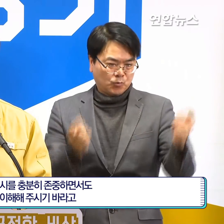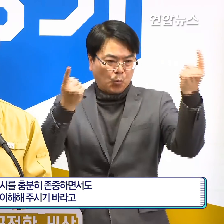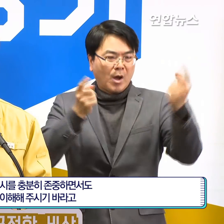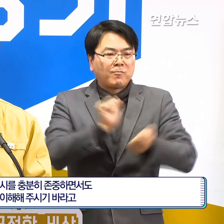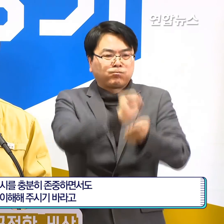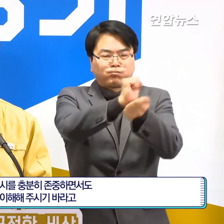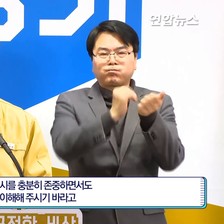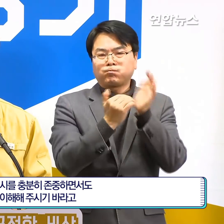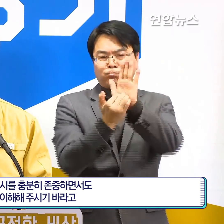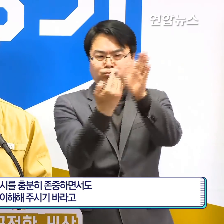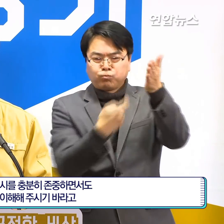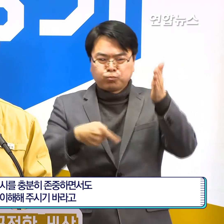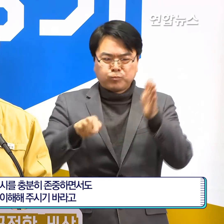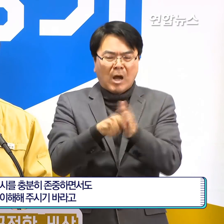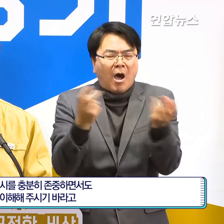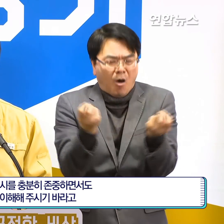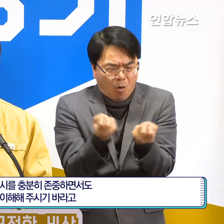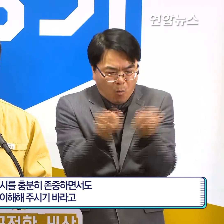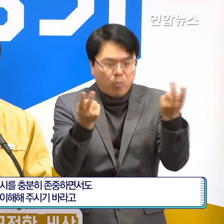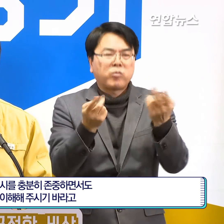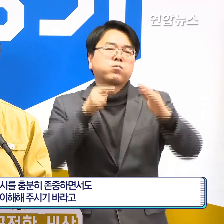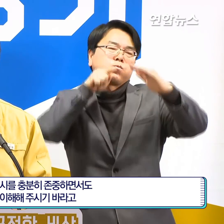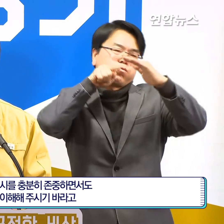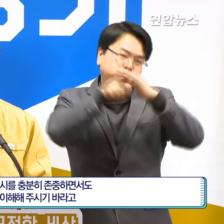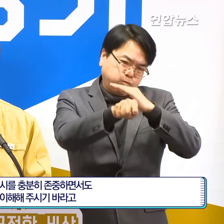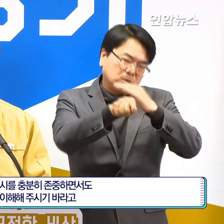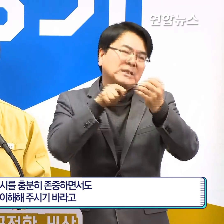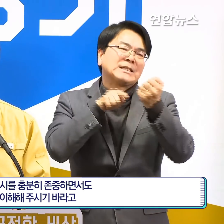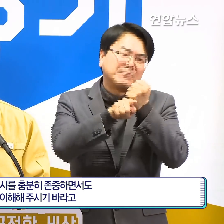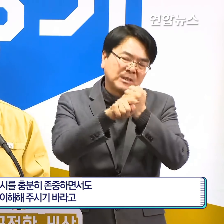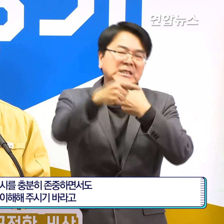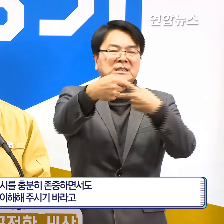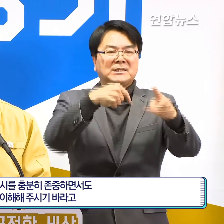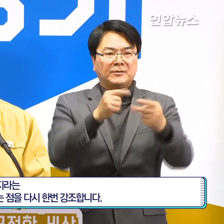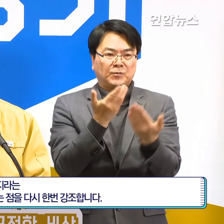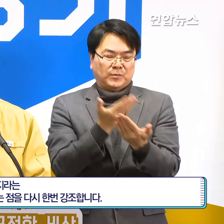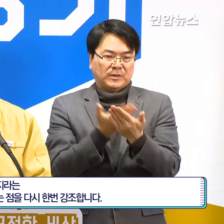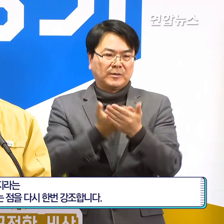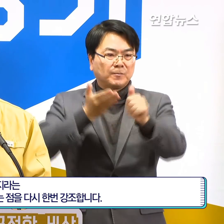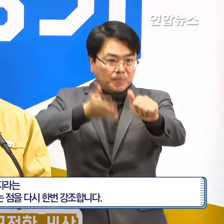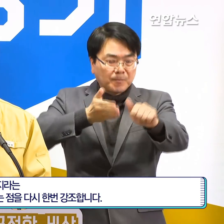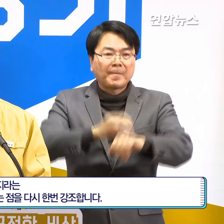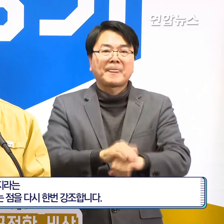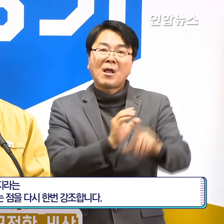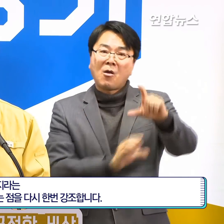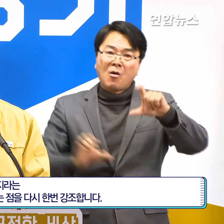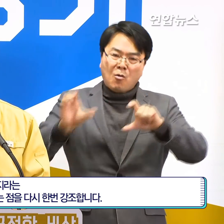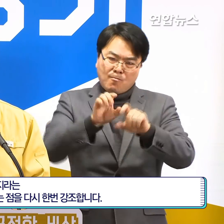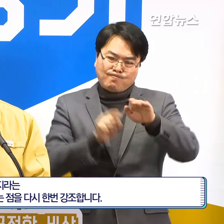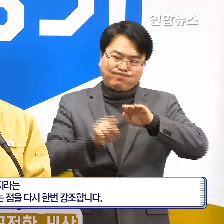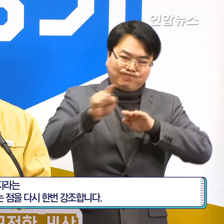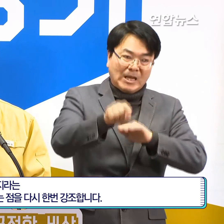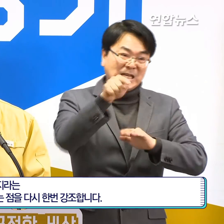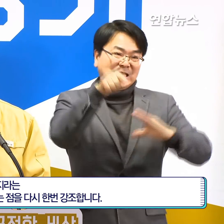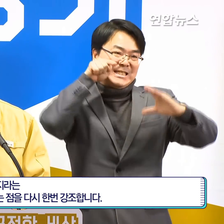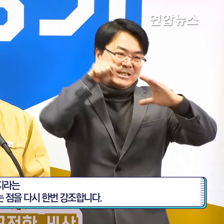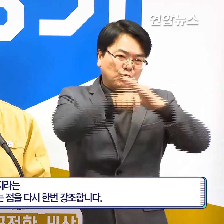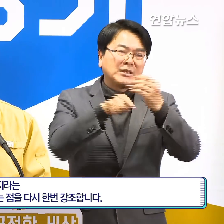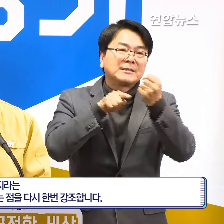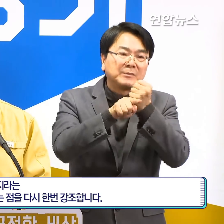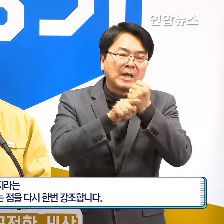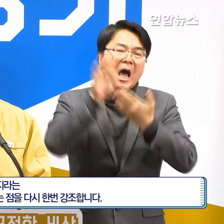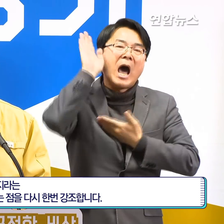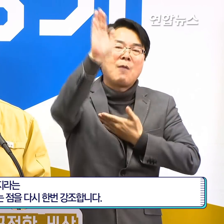위한 부득이한 조치임을 이해해 주시기 바라고, 더 나아가서 이 조치는